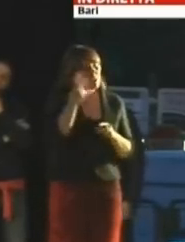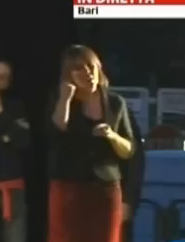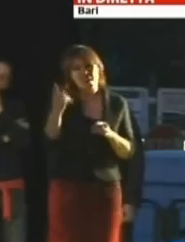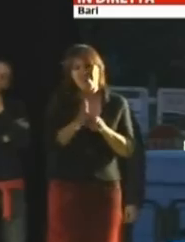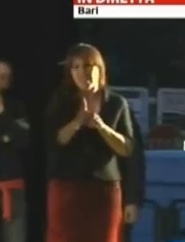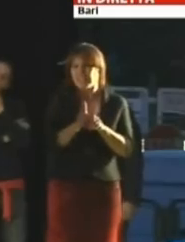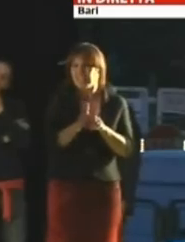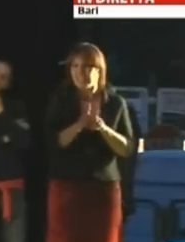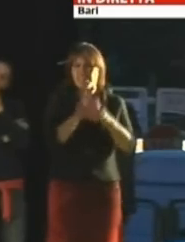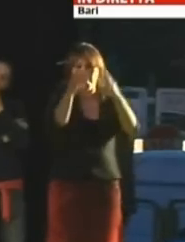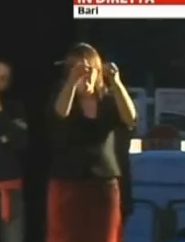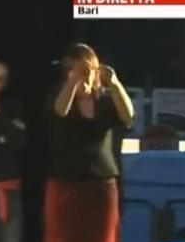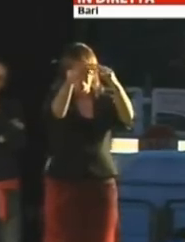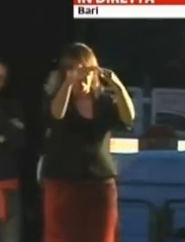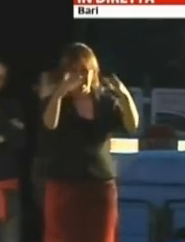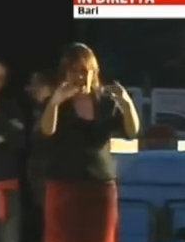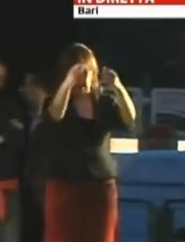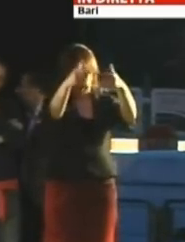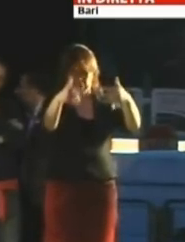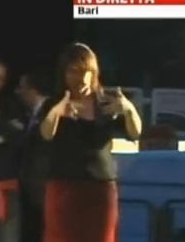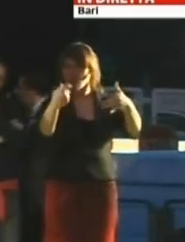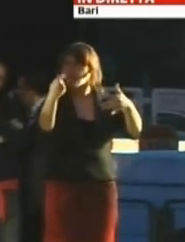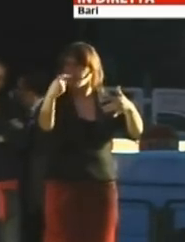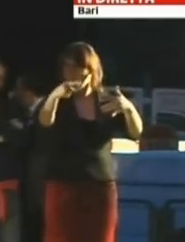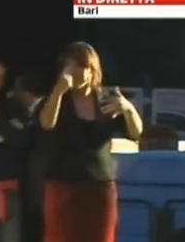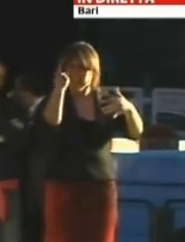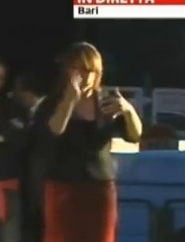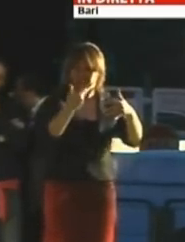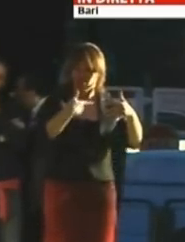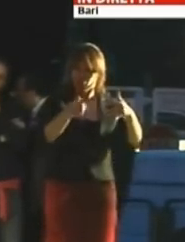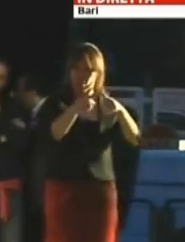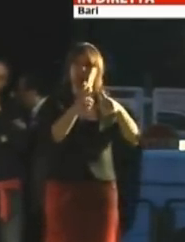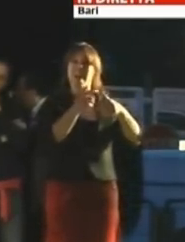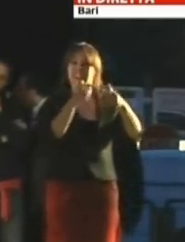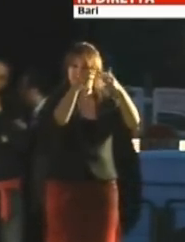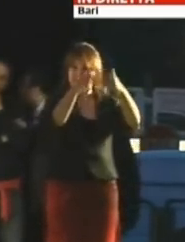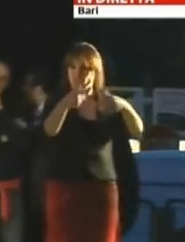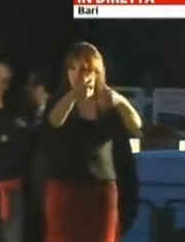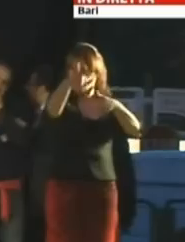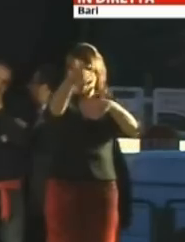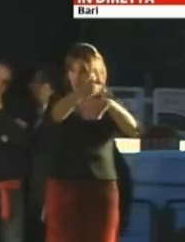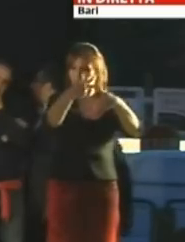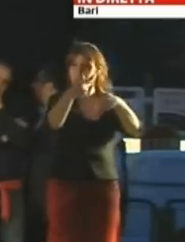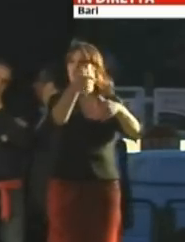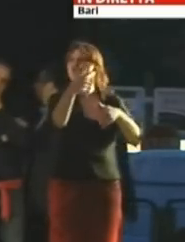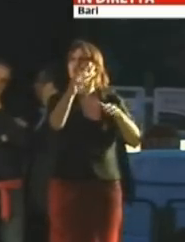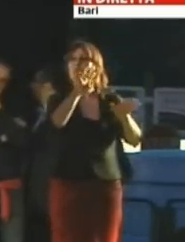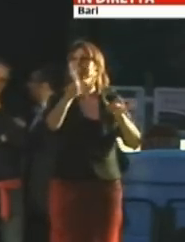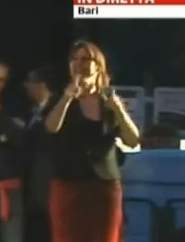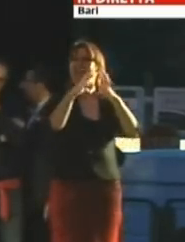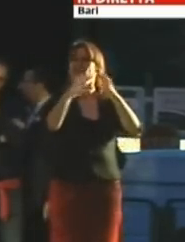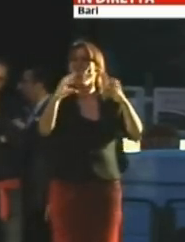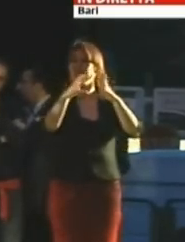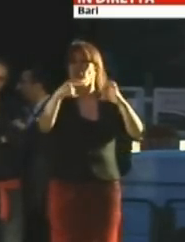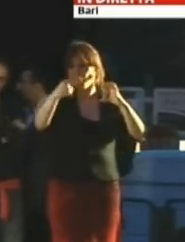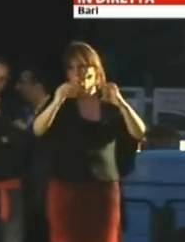piramide, e guardate che la piramide del potere oggi, se vai a vedere ci sono sopra 147 multinazionali, poi vi dico